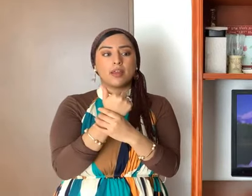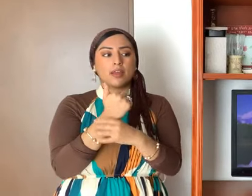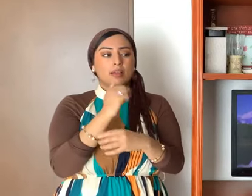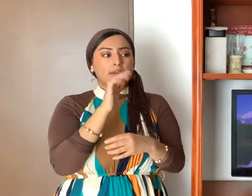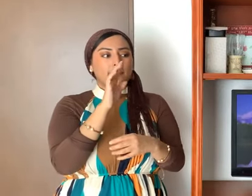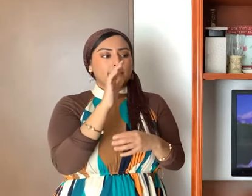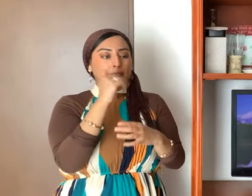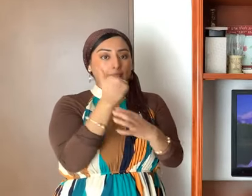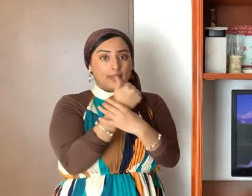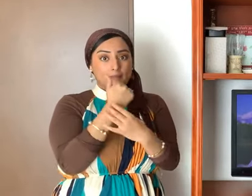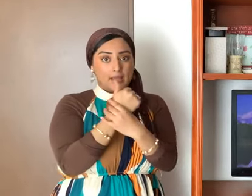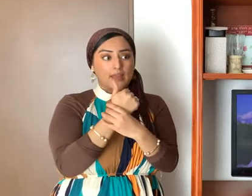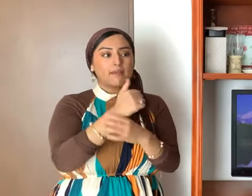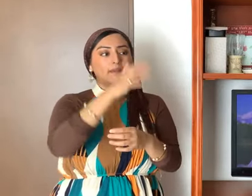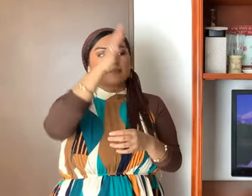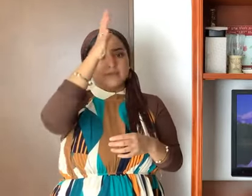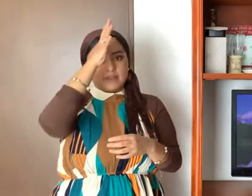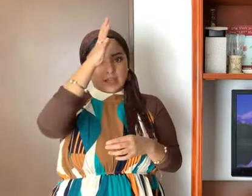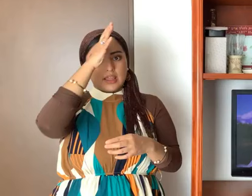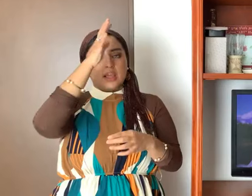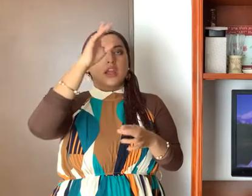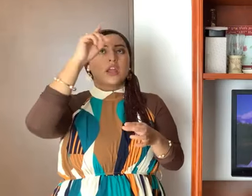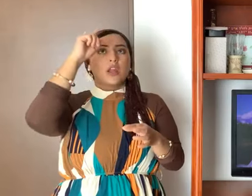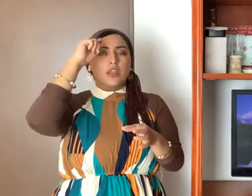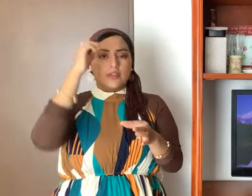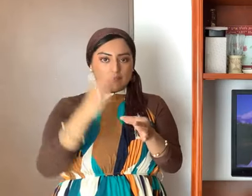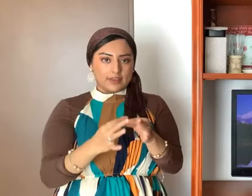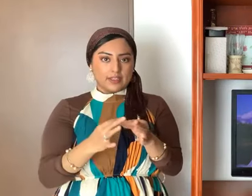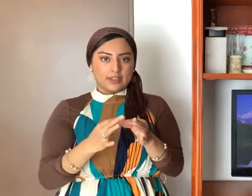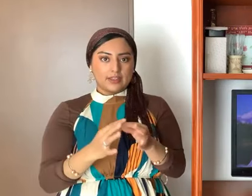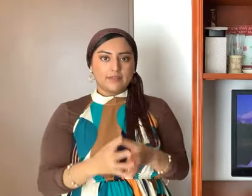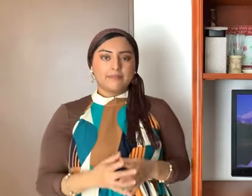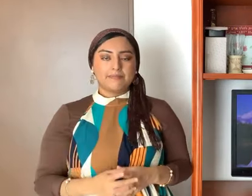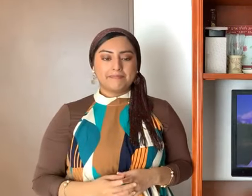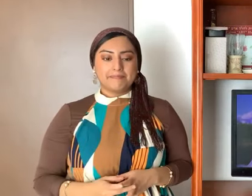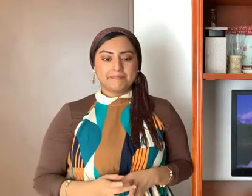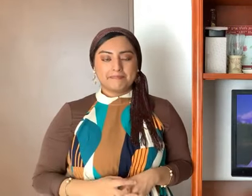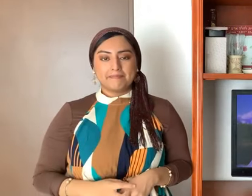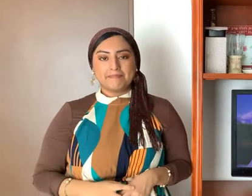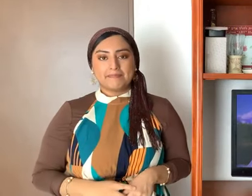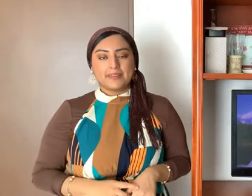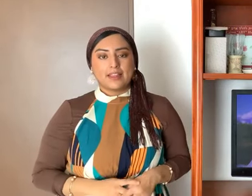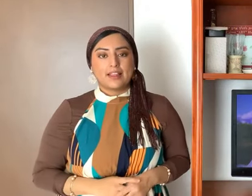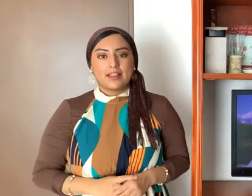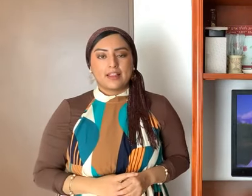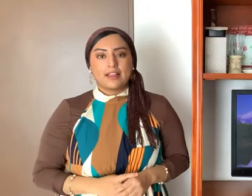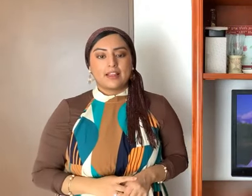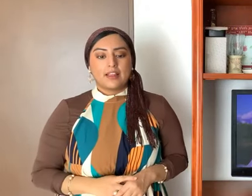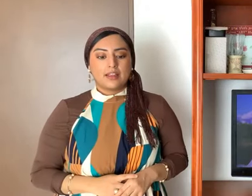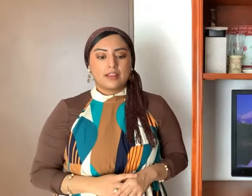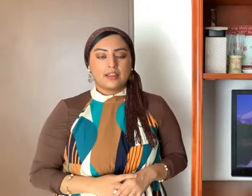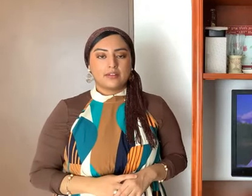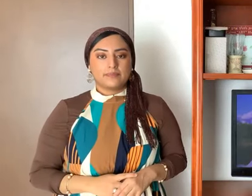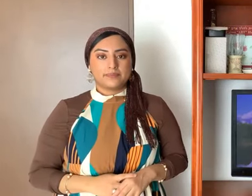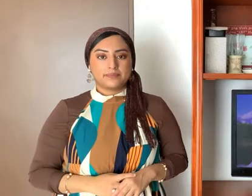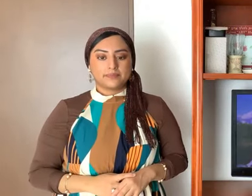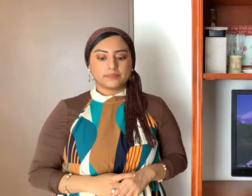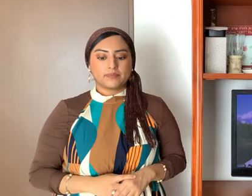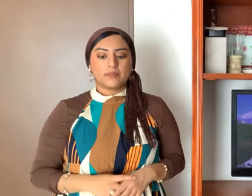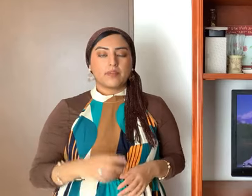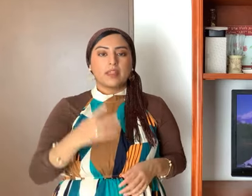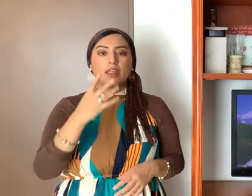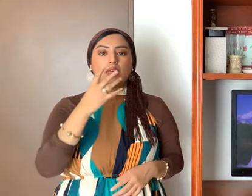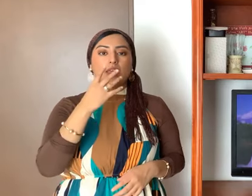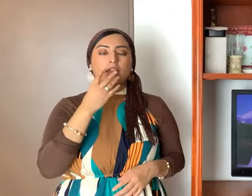Abraham, en este caso Abraham Avinu, el padre en la fe. Vamos a ver esto, amados Ajim, vamos